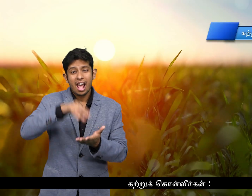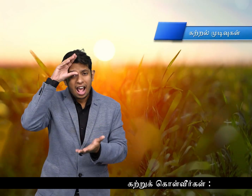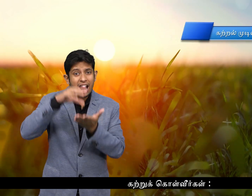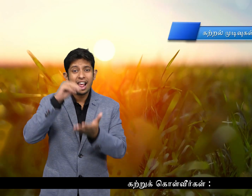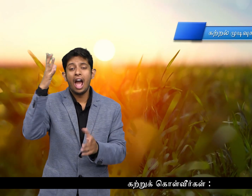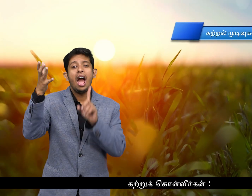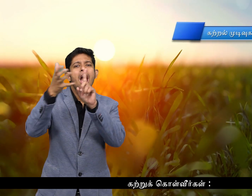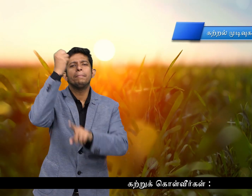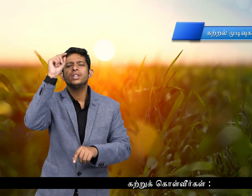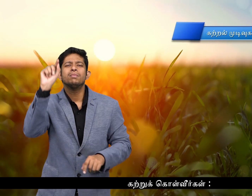கற்றுக்கொள்வீர்கள்.